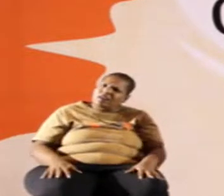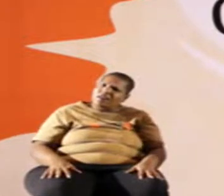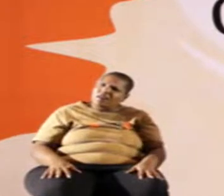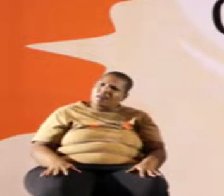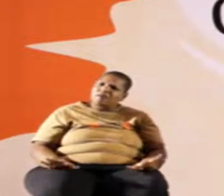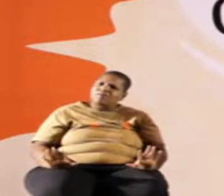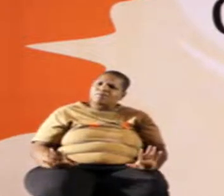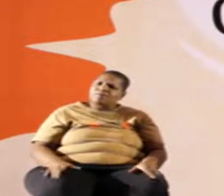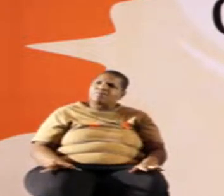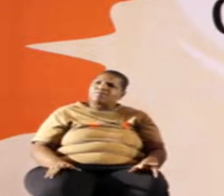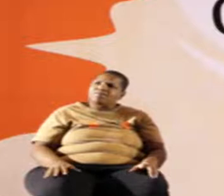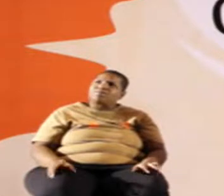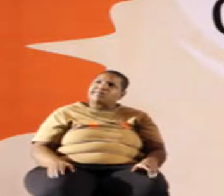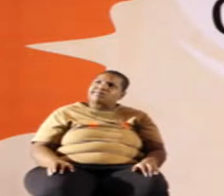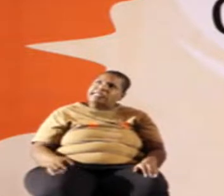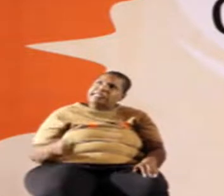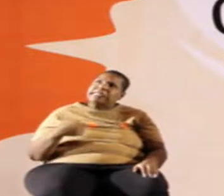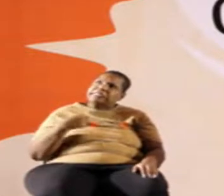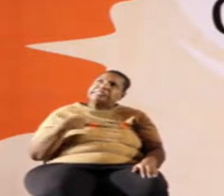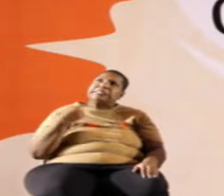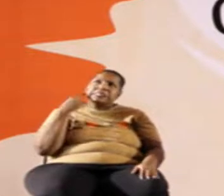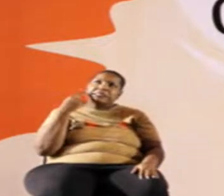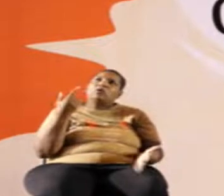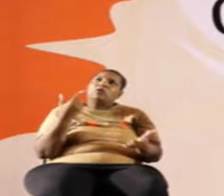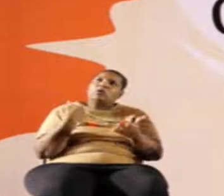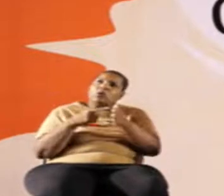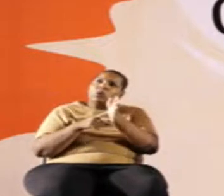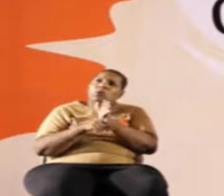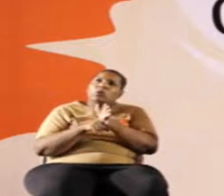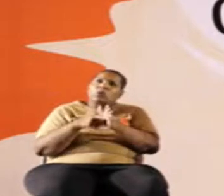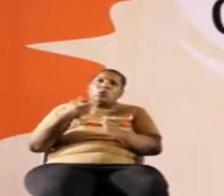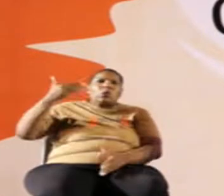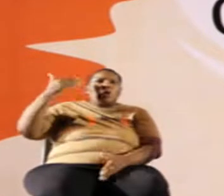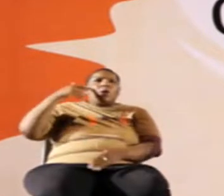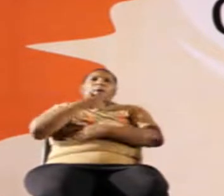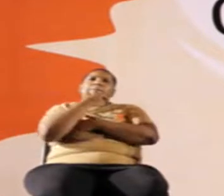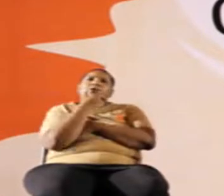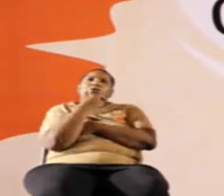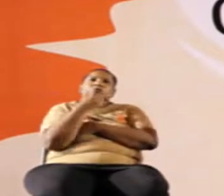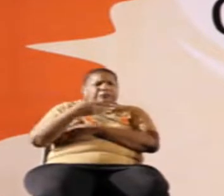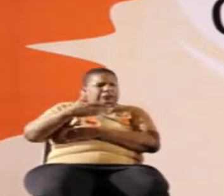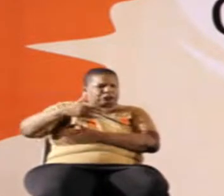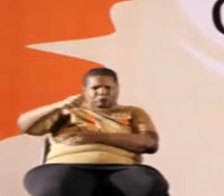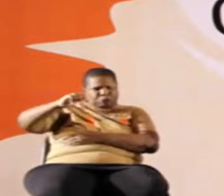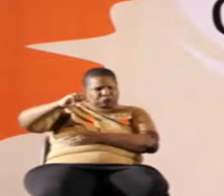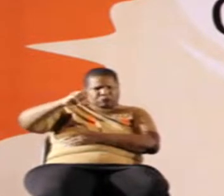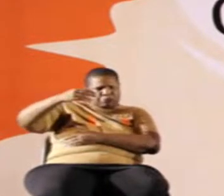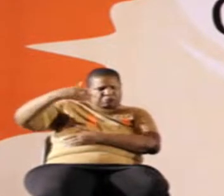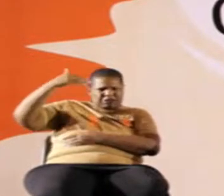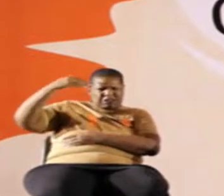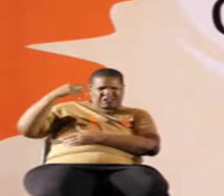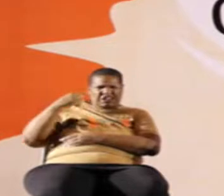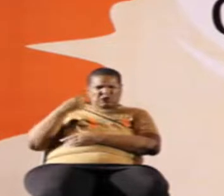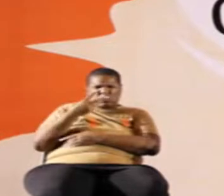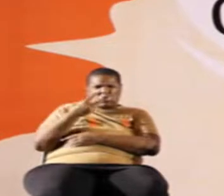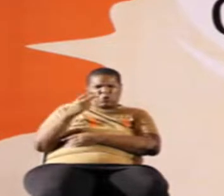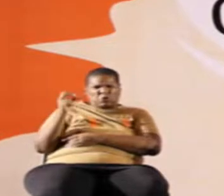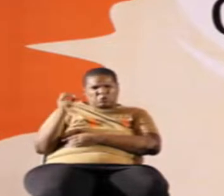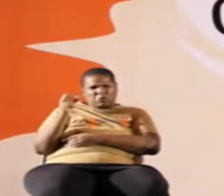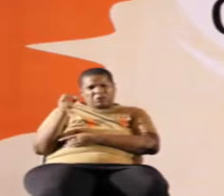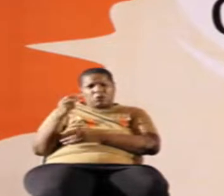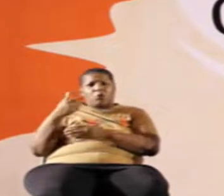perguntas. Mas eu estava lá nas minhas elucubrações daquele tempo, 1900 antigamente, 2000, não me lembro mais de 2000 e quê, que eu